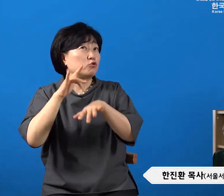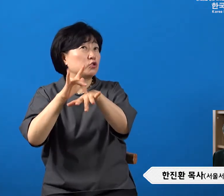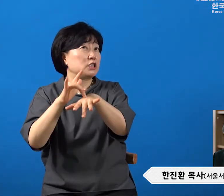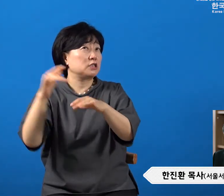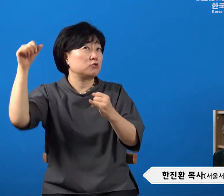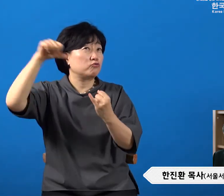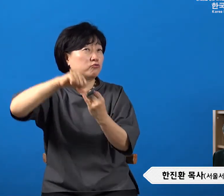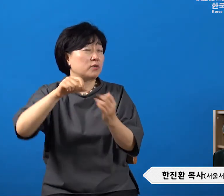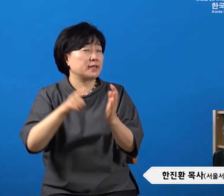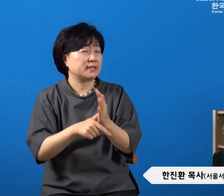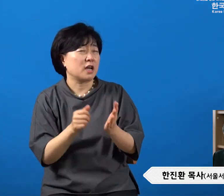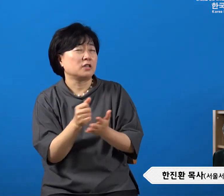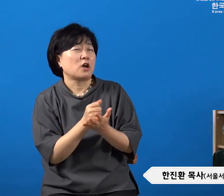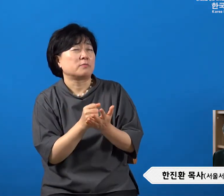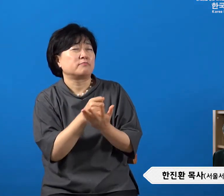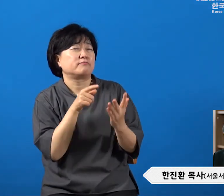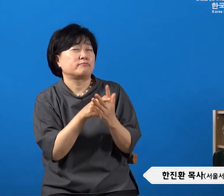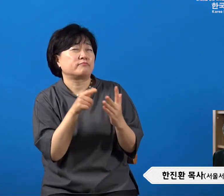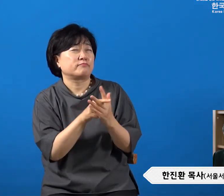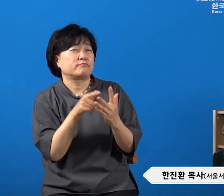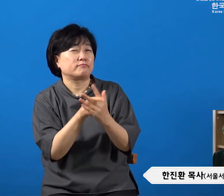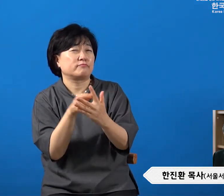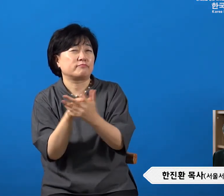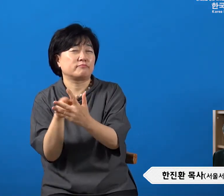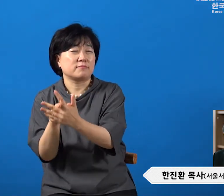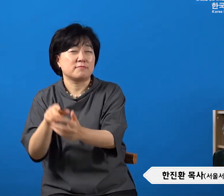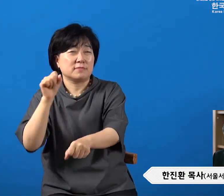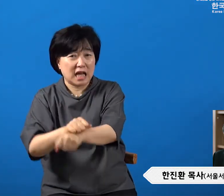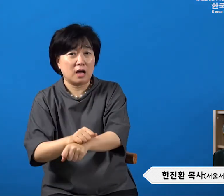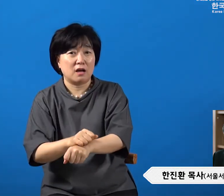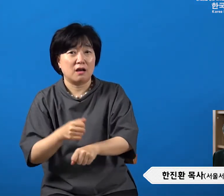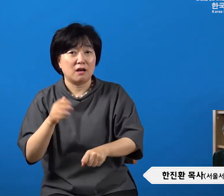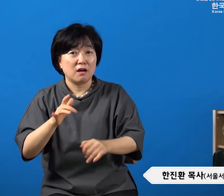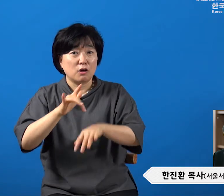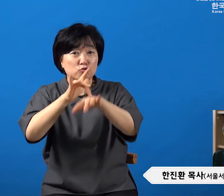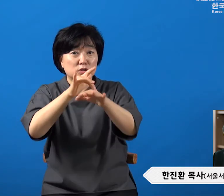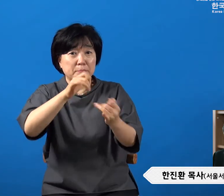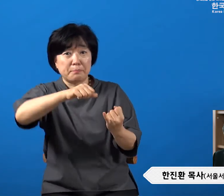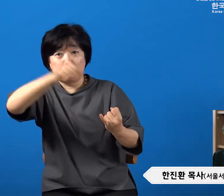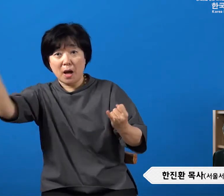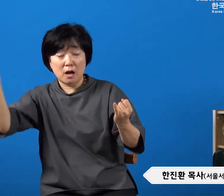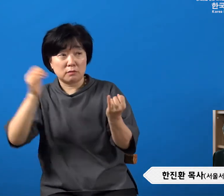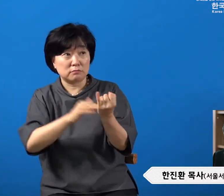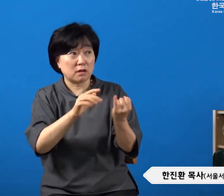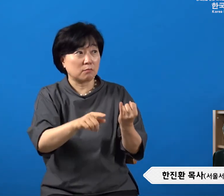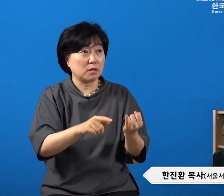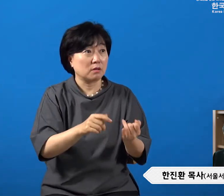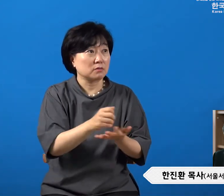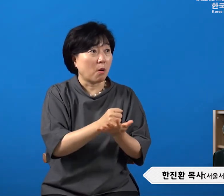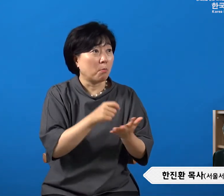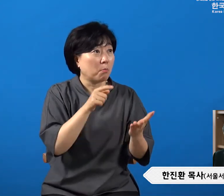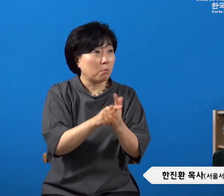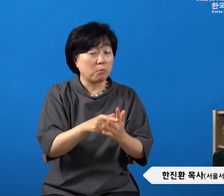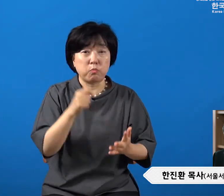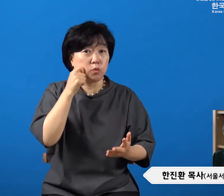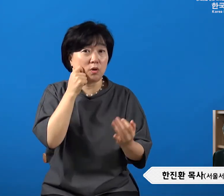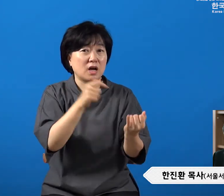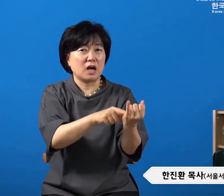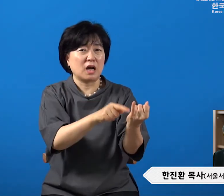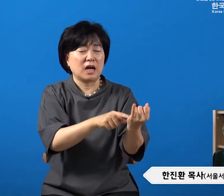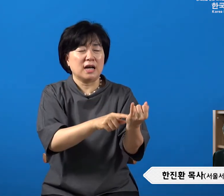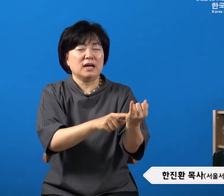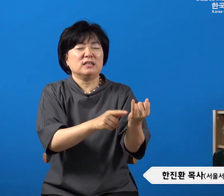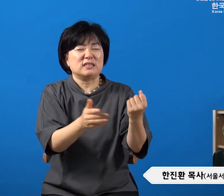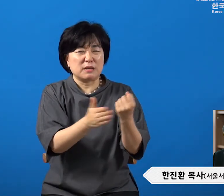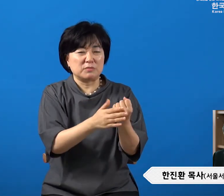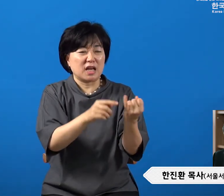바울을 말도 안 되는 죄목을 걸어가지고 관에다가 고발을 했습니다. 바울은 붙들려 가서 피투성이가 되도록